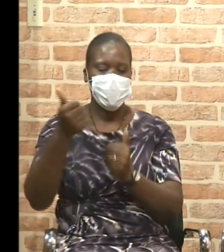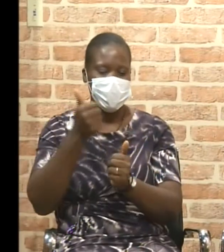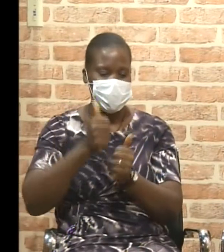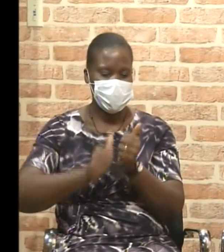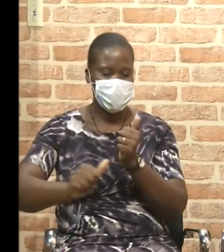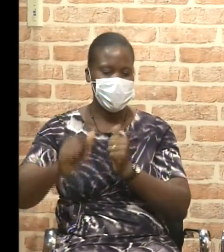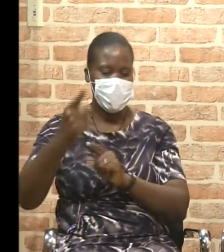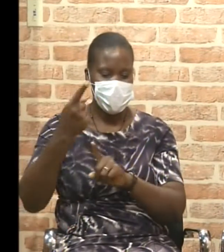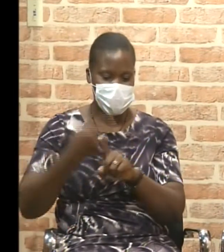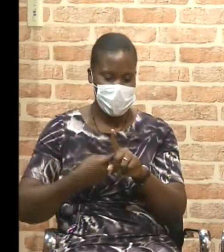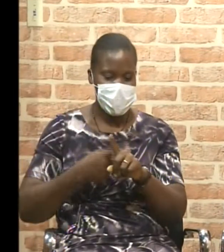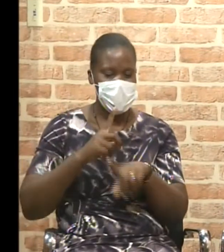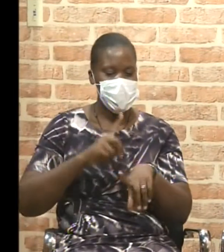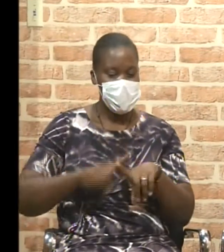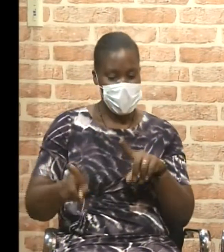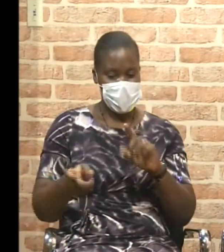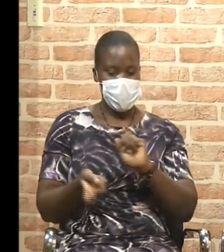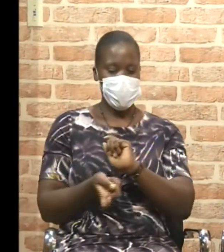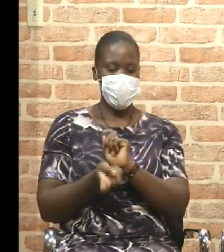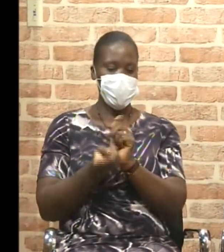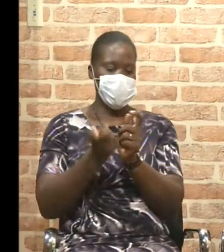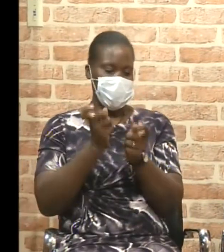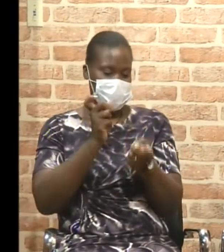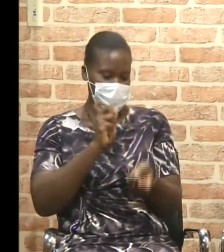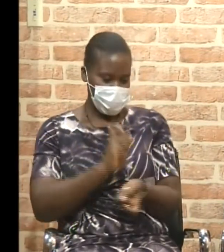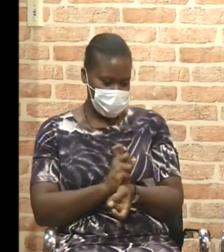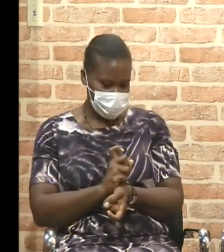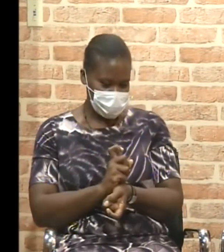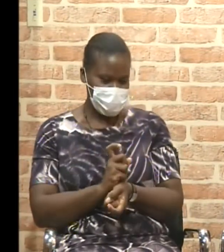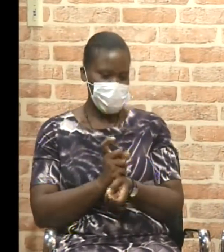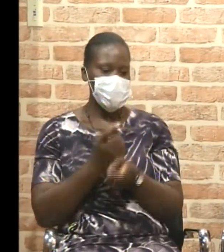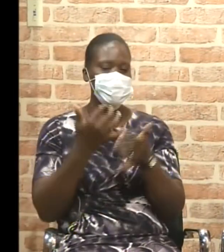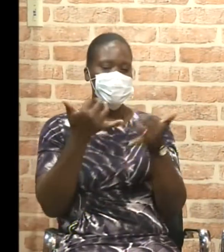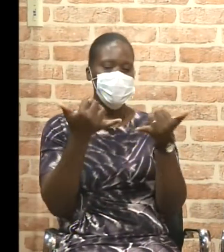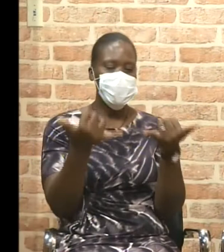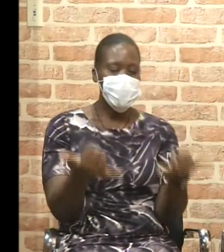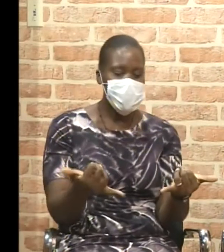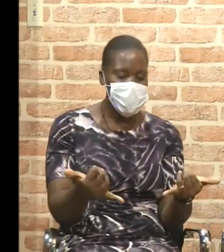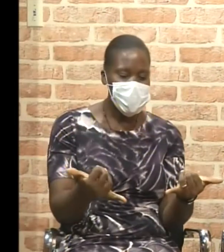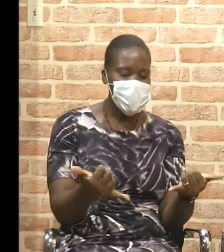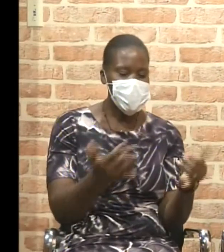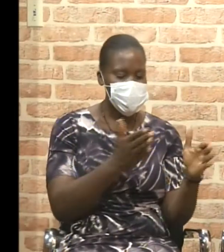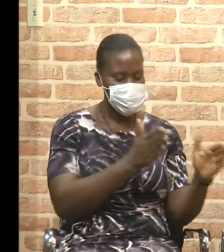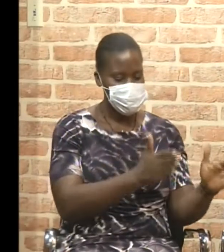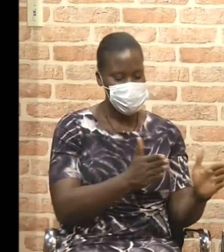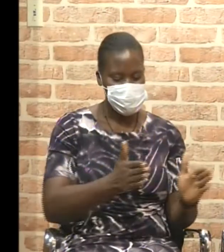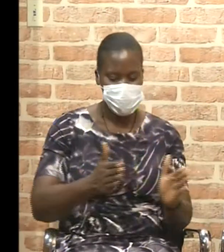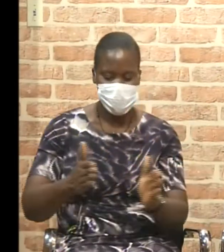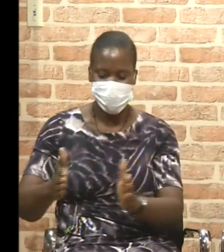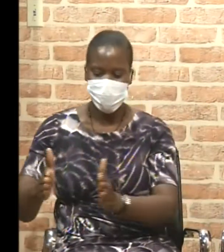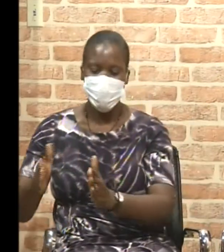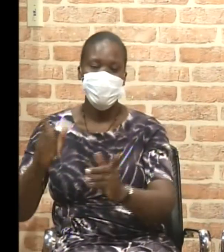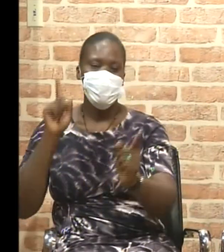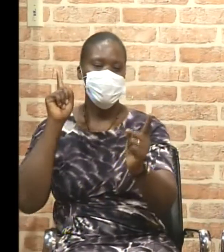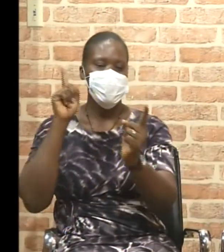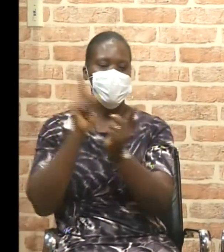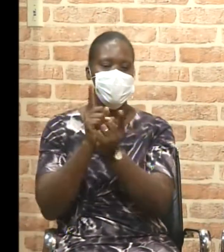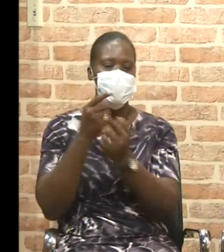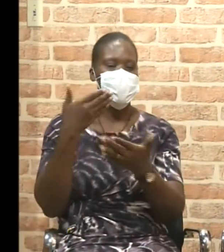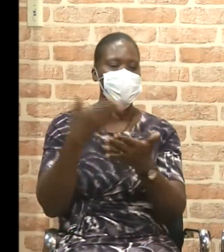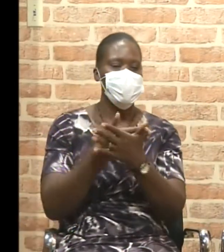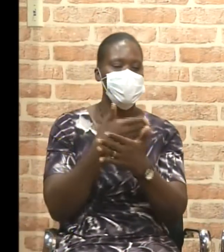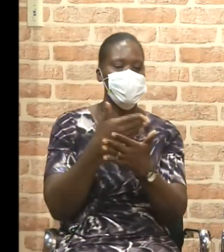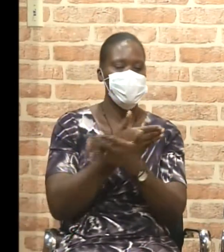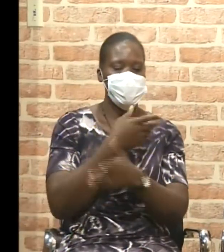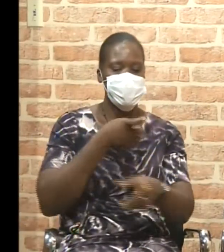connaît vinn gagne changement, donc nous gagnons déjà dans planning nous pour que nous rencontrer nouveau directeur pour que justement